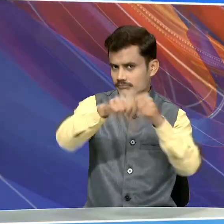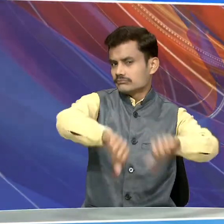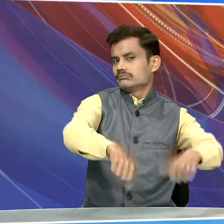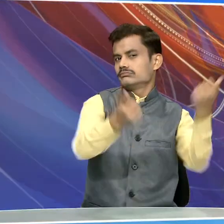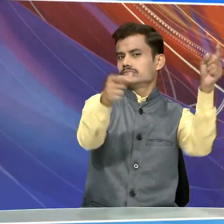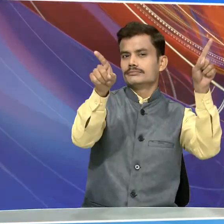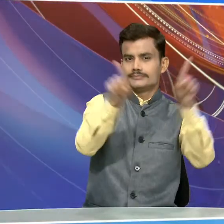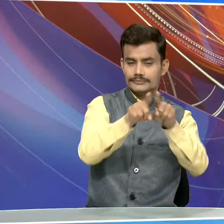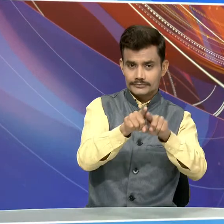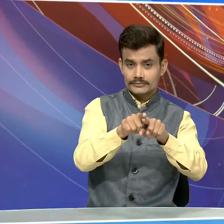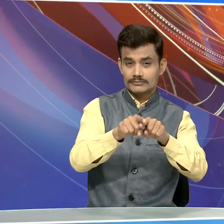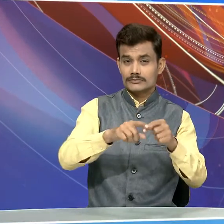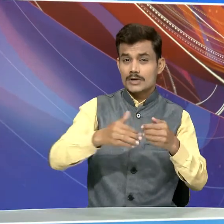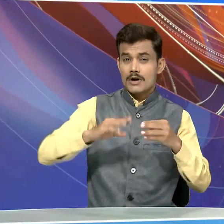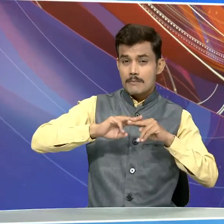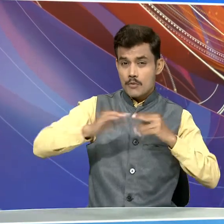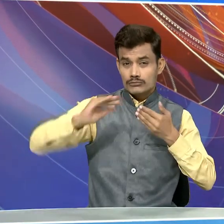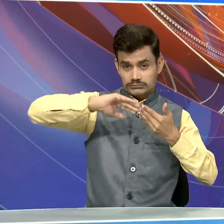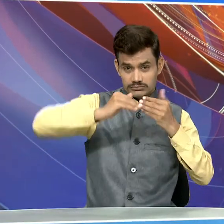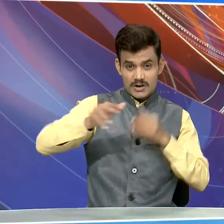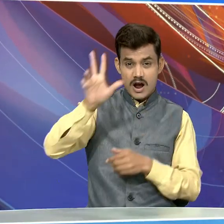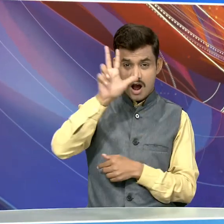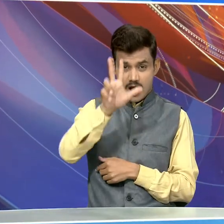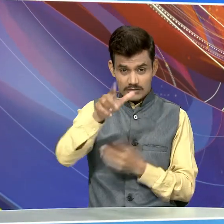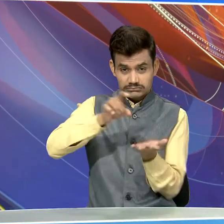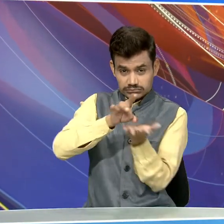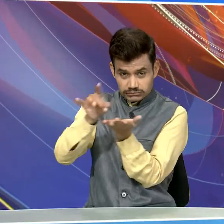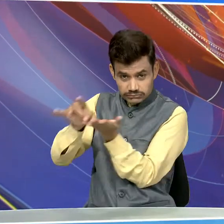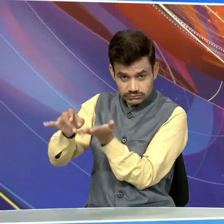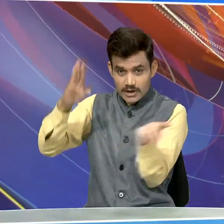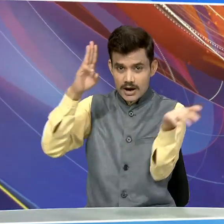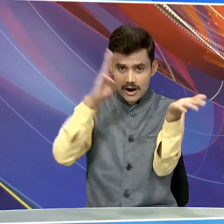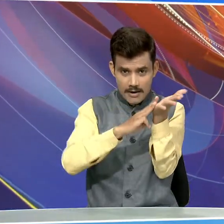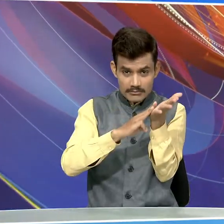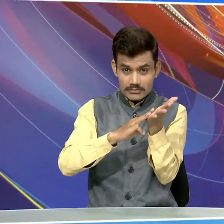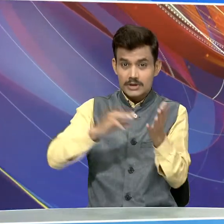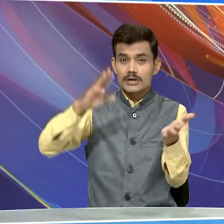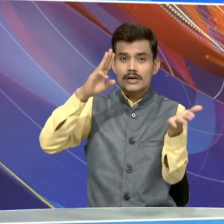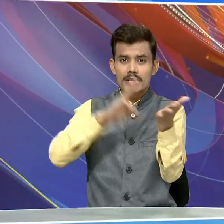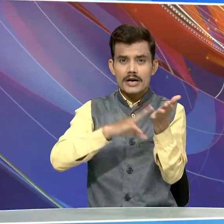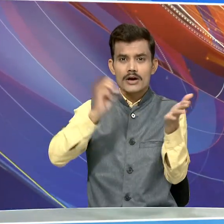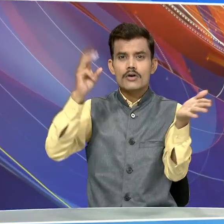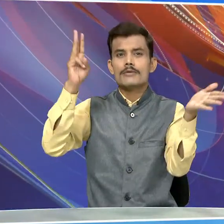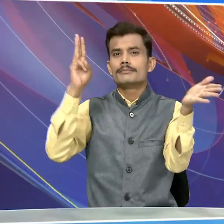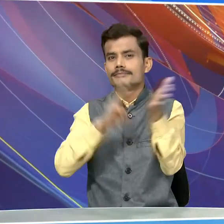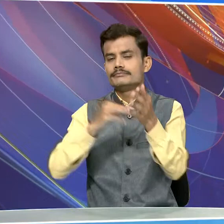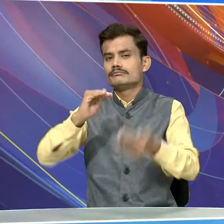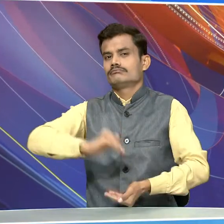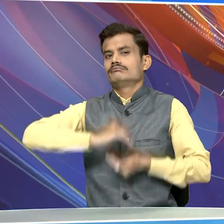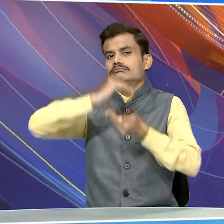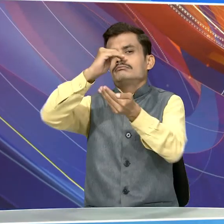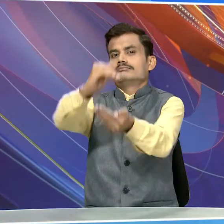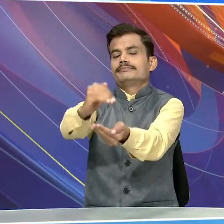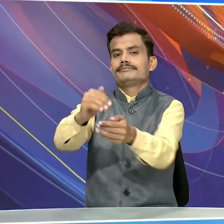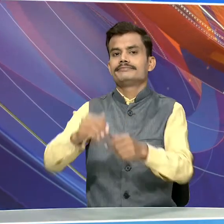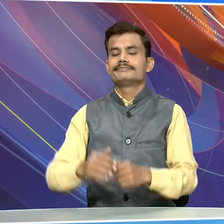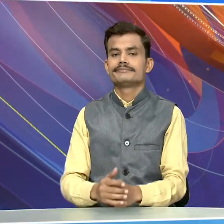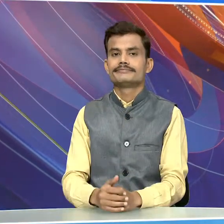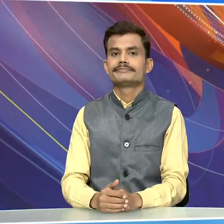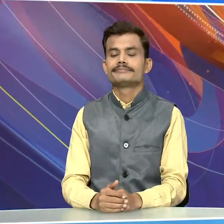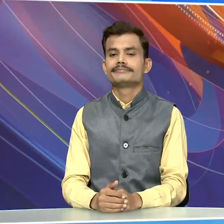दिलाई। मैच में 8 विकेट लेने वाले तेज गेंदबाज मार्क वुड को प्लेयर ऑफ द मैच चुना गया।